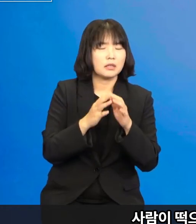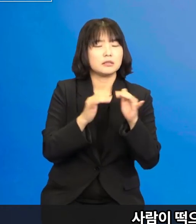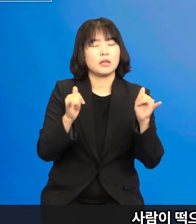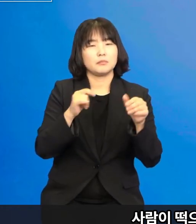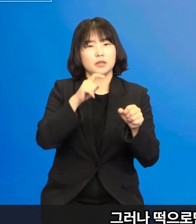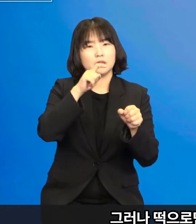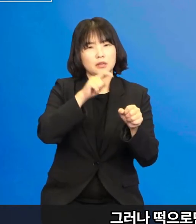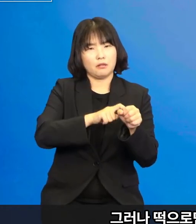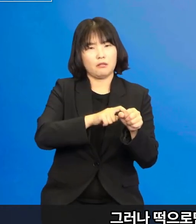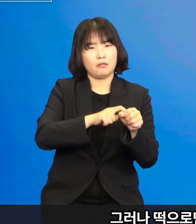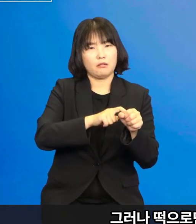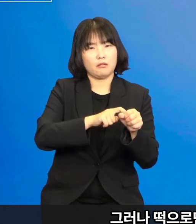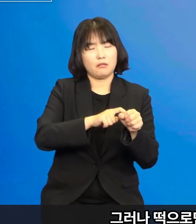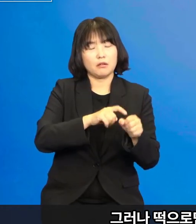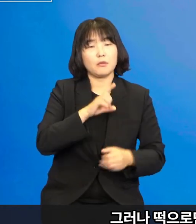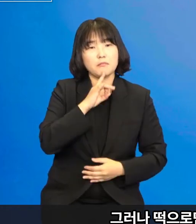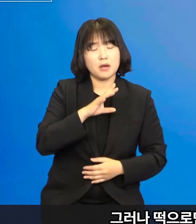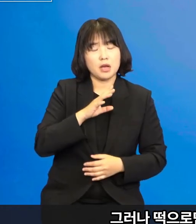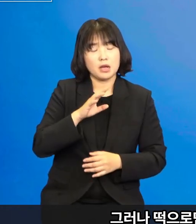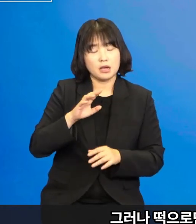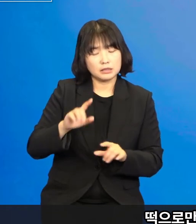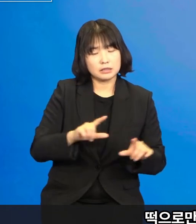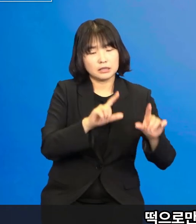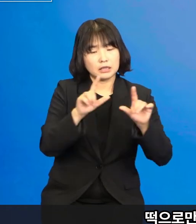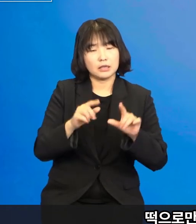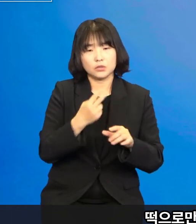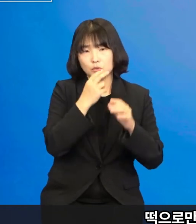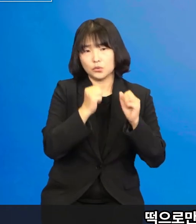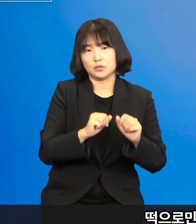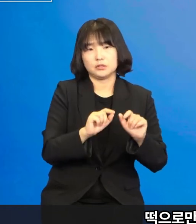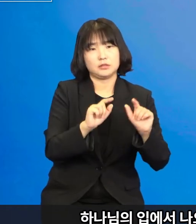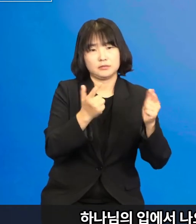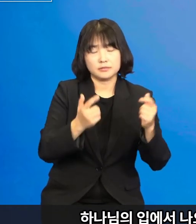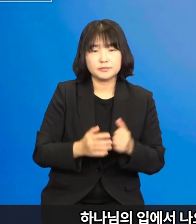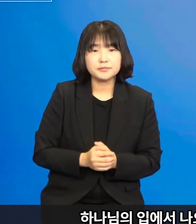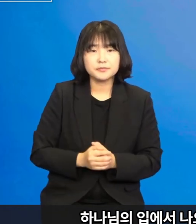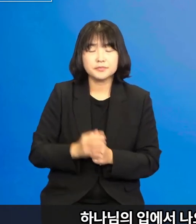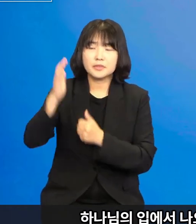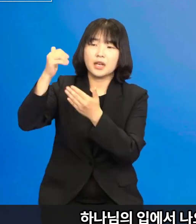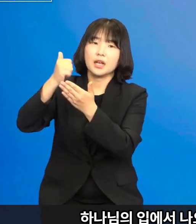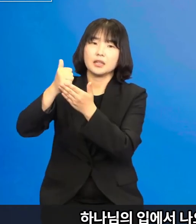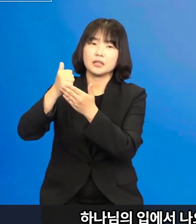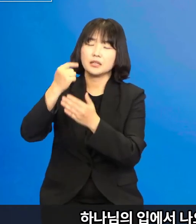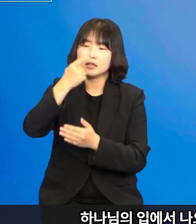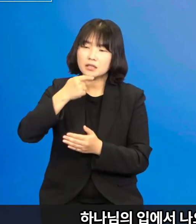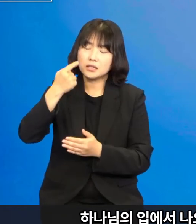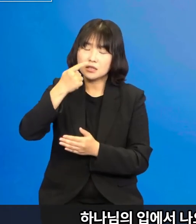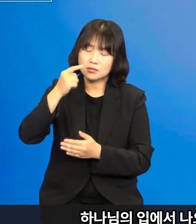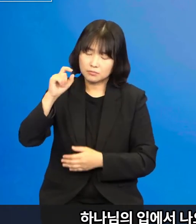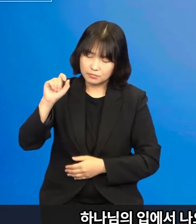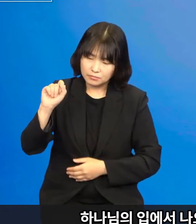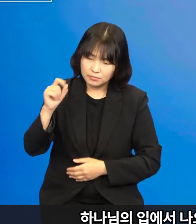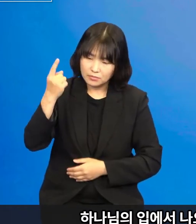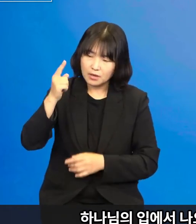떡이 필요해요. 그러나 떡으로만 사는 존재가 아닙니다. 떡으로만 사는 것이 아니라 하나님의 입에서 나오는 모든 말씀으로 살